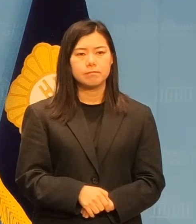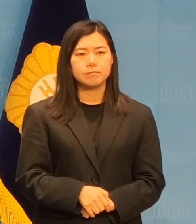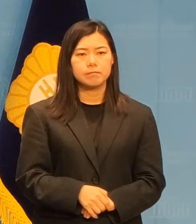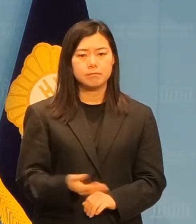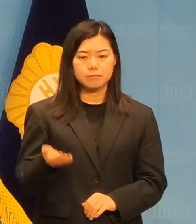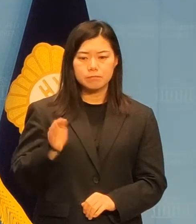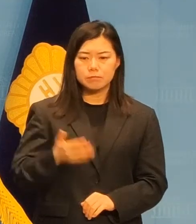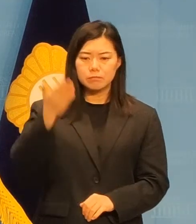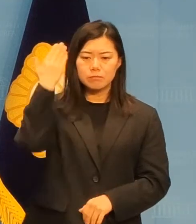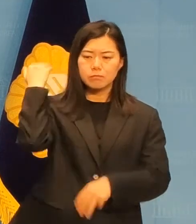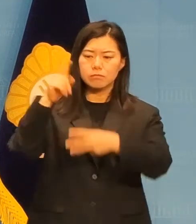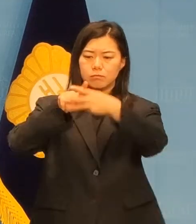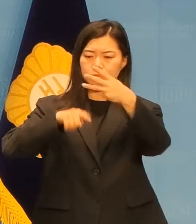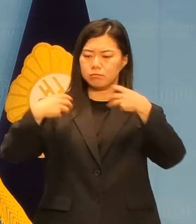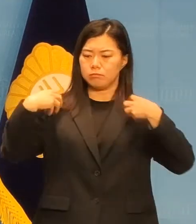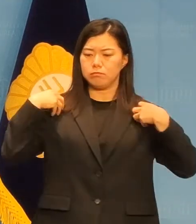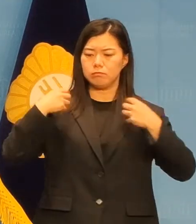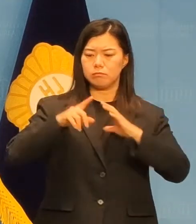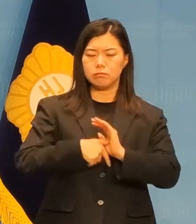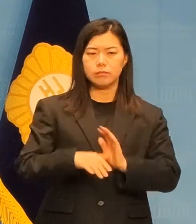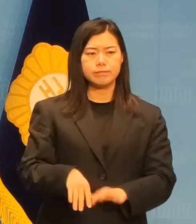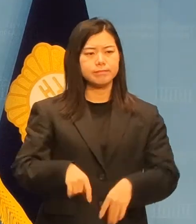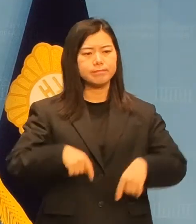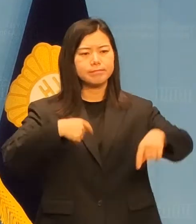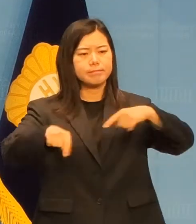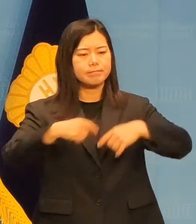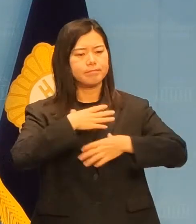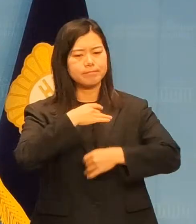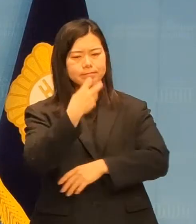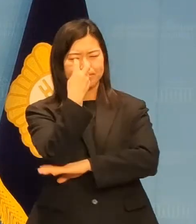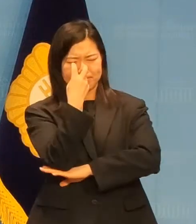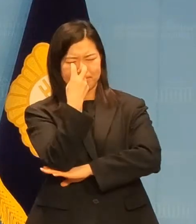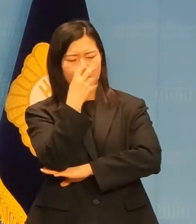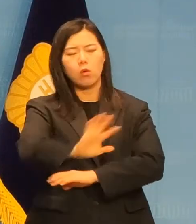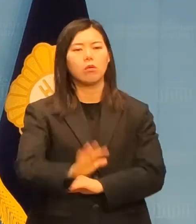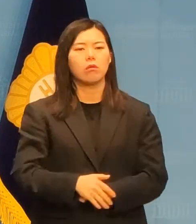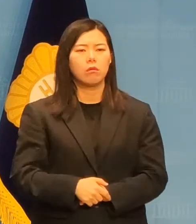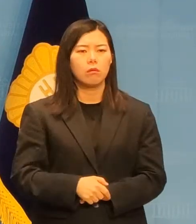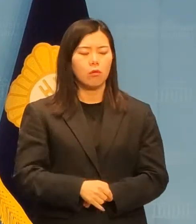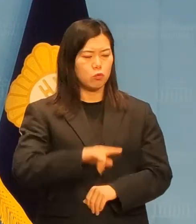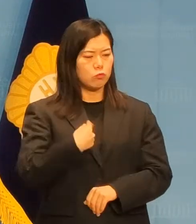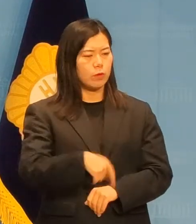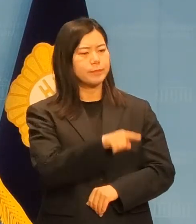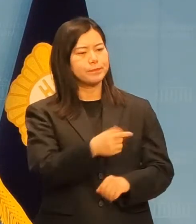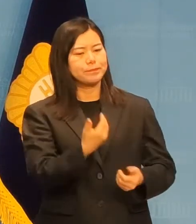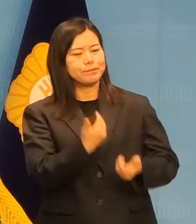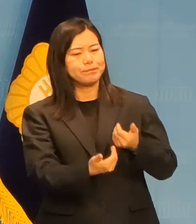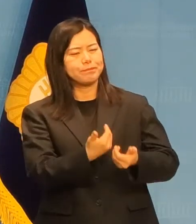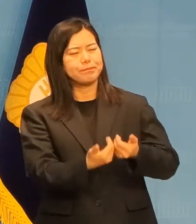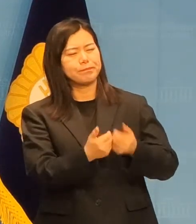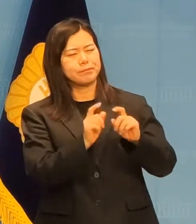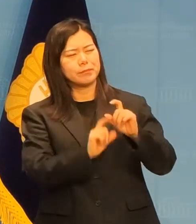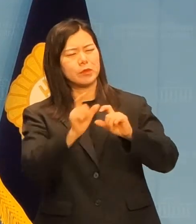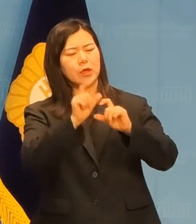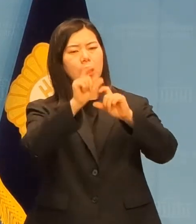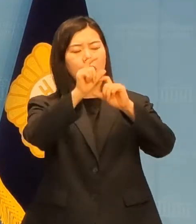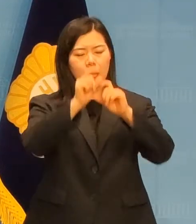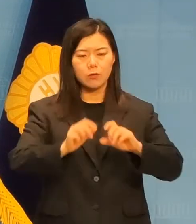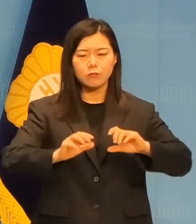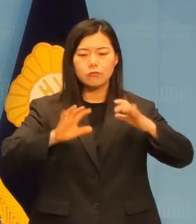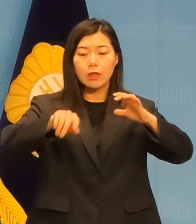그런데도 지난 윤석열 정부는 정치 안보 관리에 힘쓰는 대신 중국과의 갈등을 국내